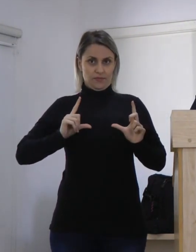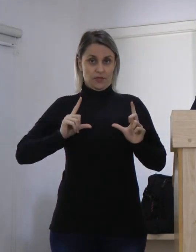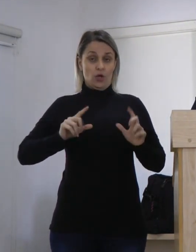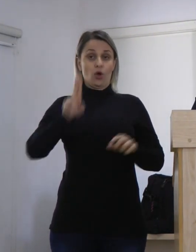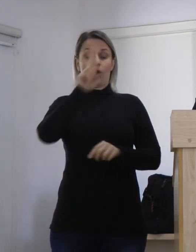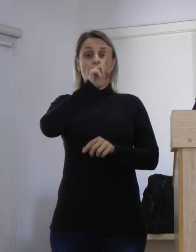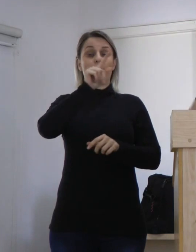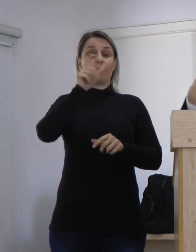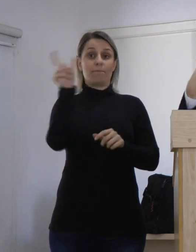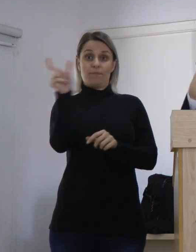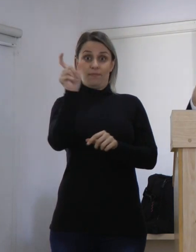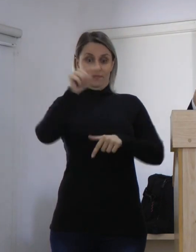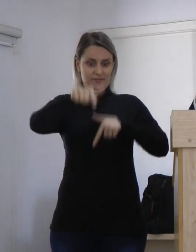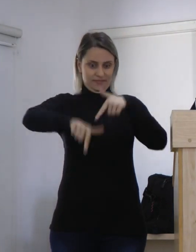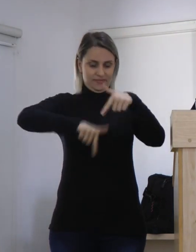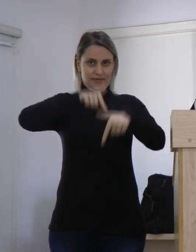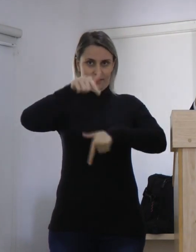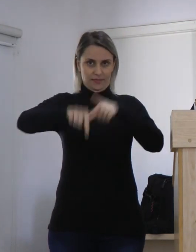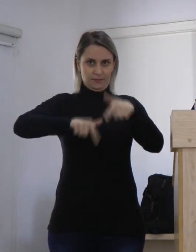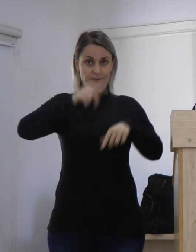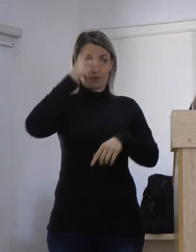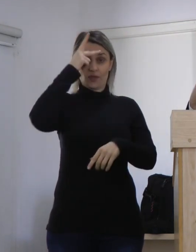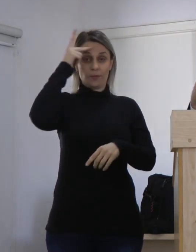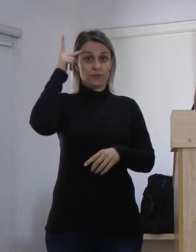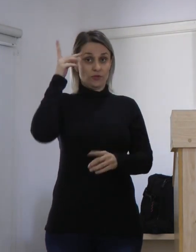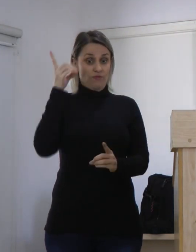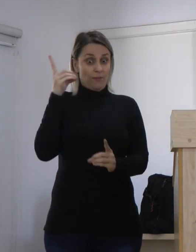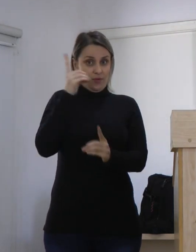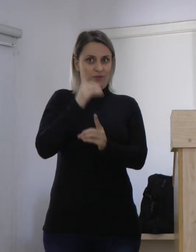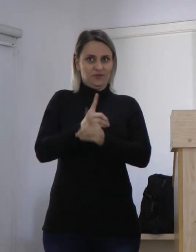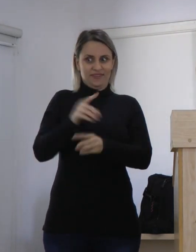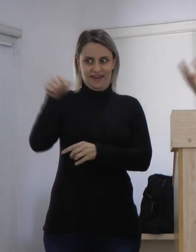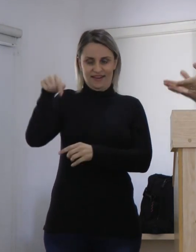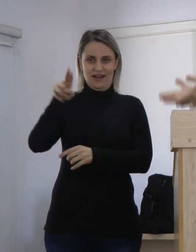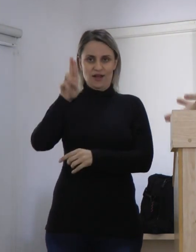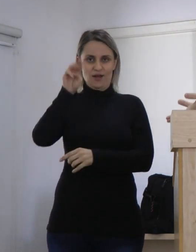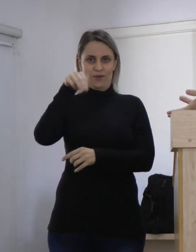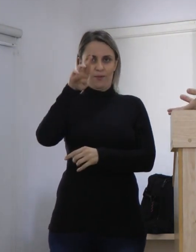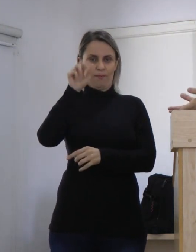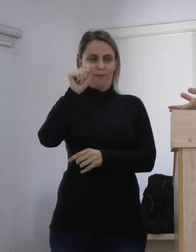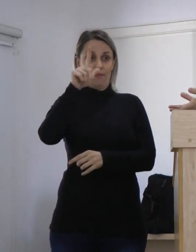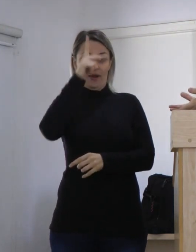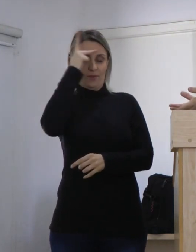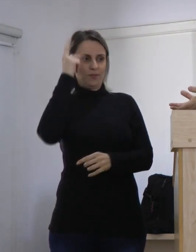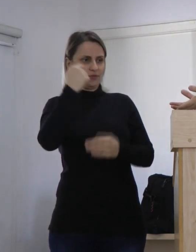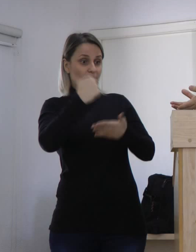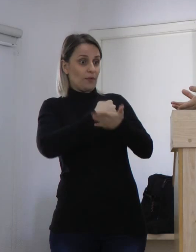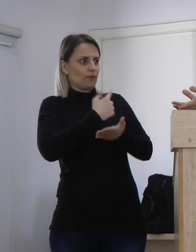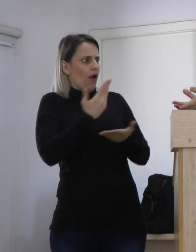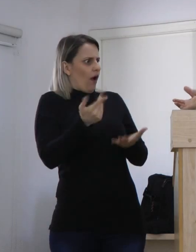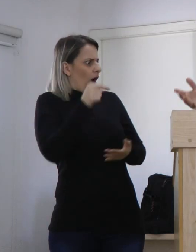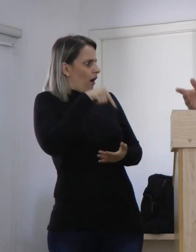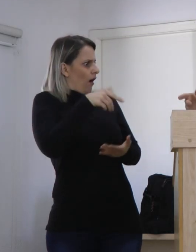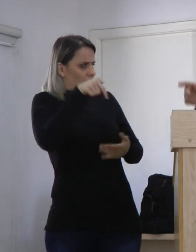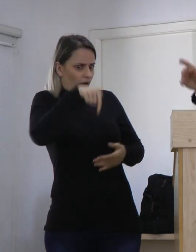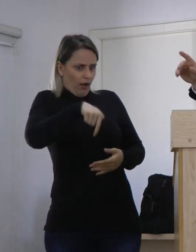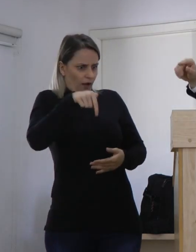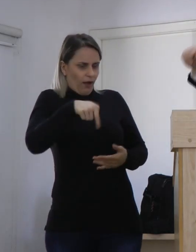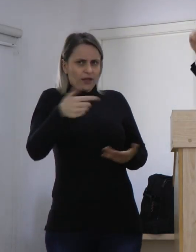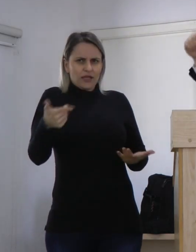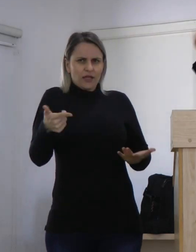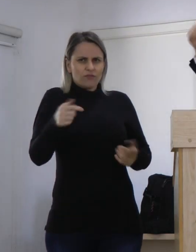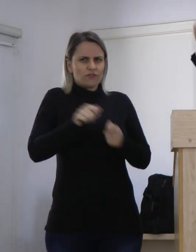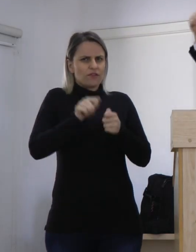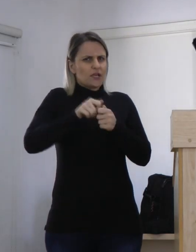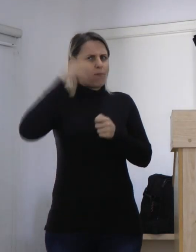Que é para quando o pessoal me encontrar no umbral e perguntar: Nazareno, mas você aqui no umbral? Você que era um